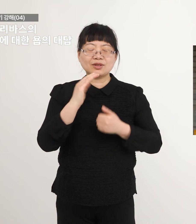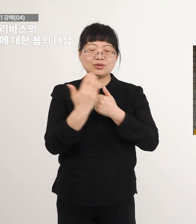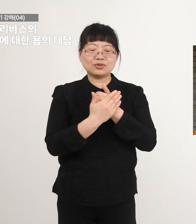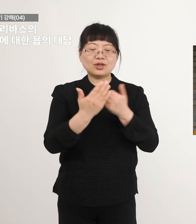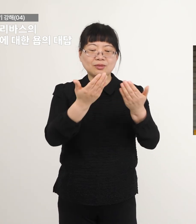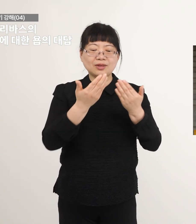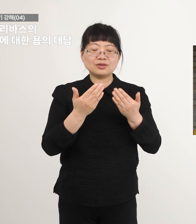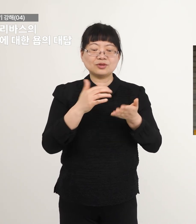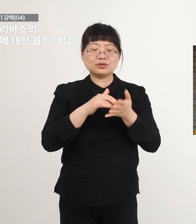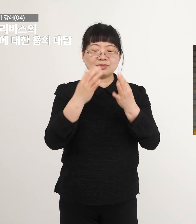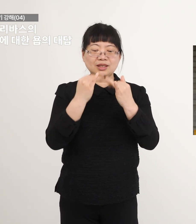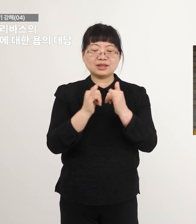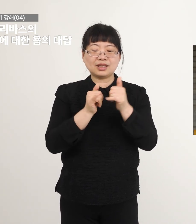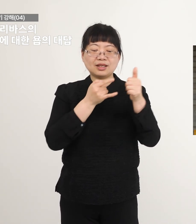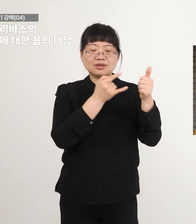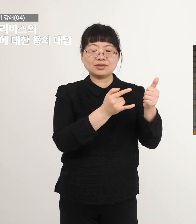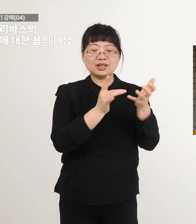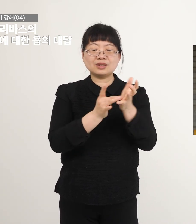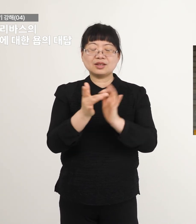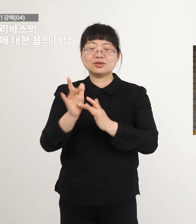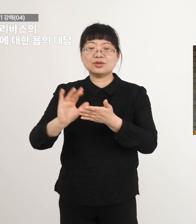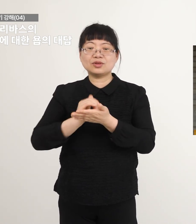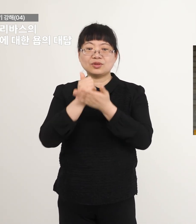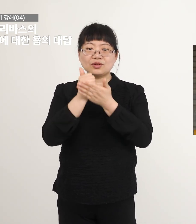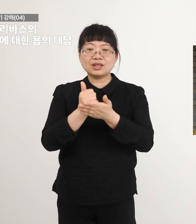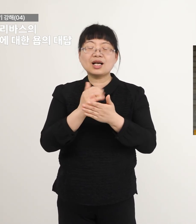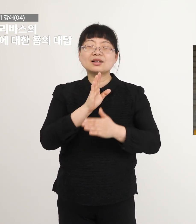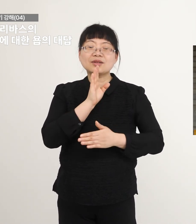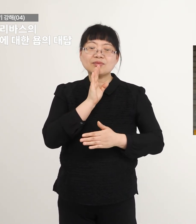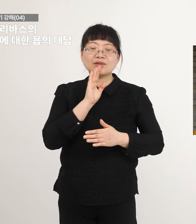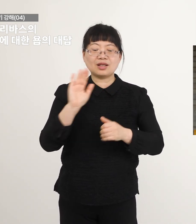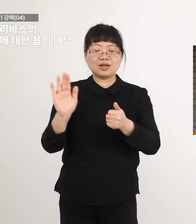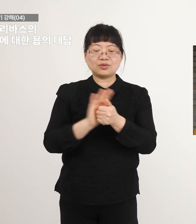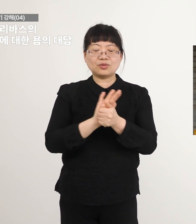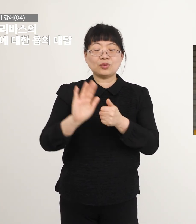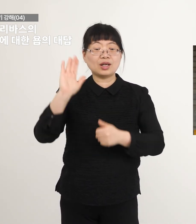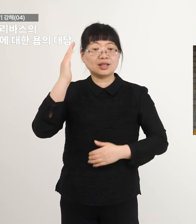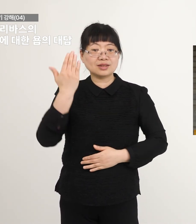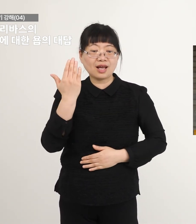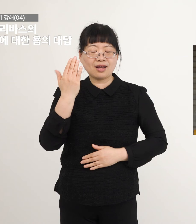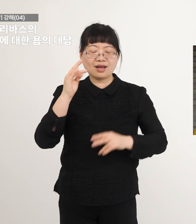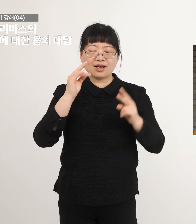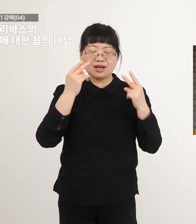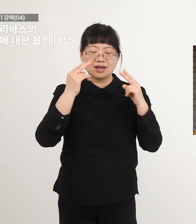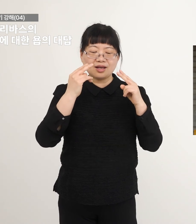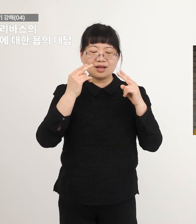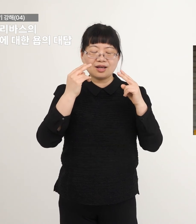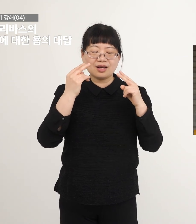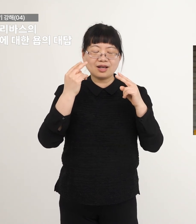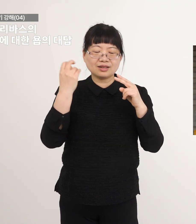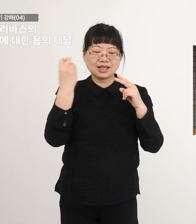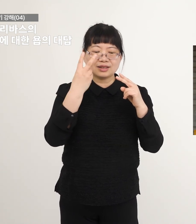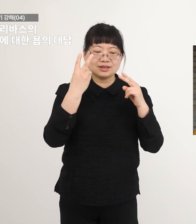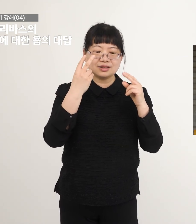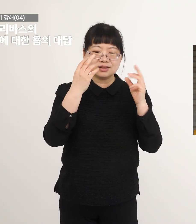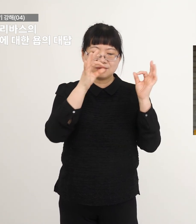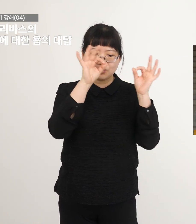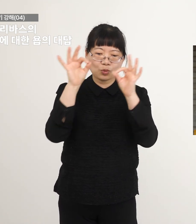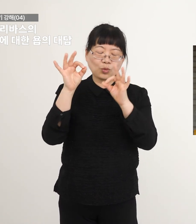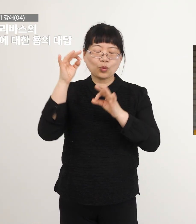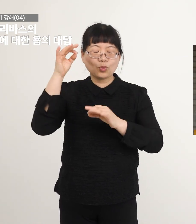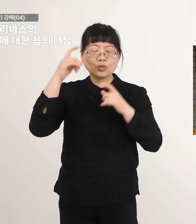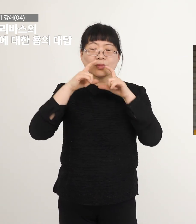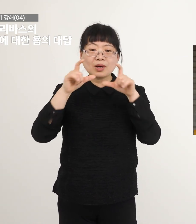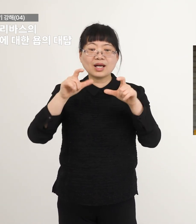이들에게 예수 그리스도가 참된 위로자임을 돌아보는, 선포하는